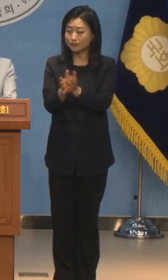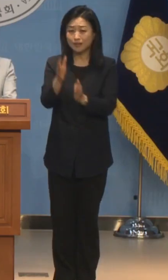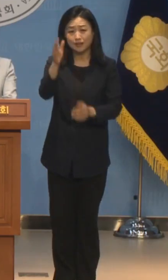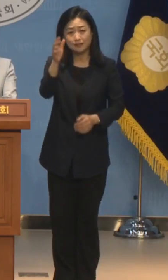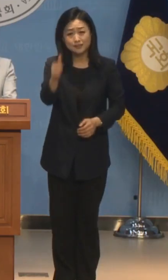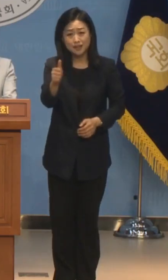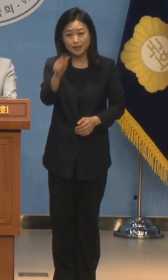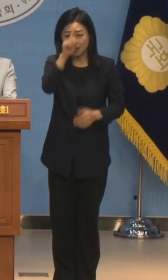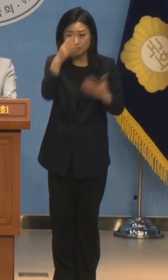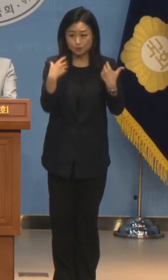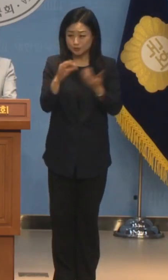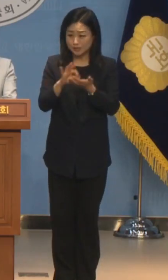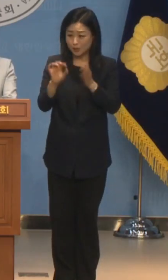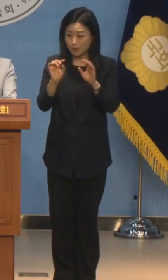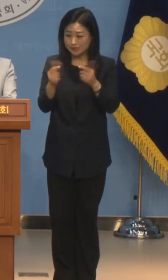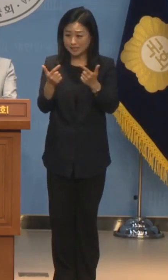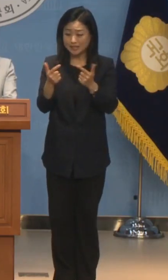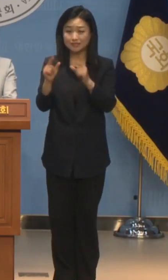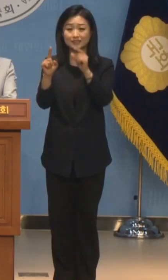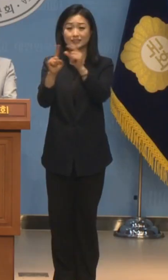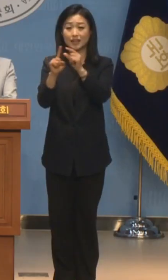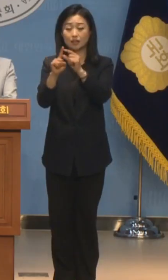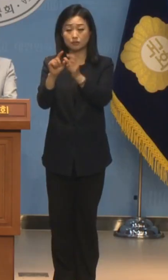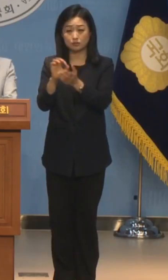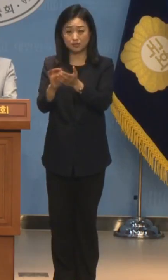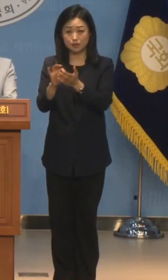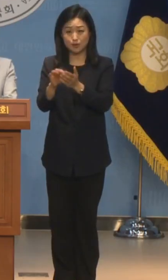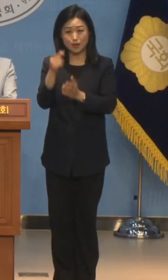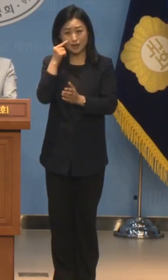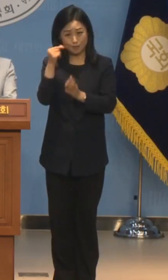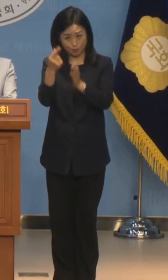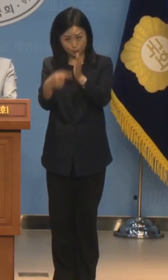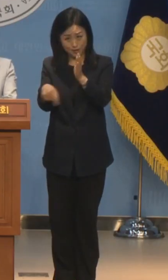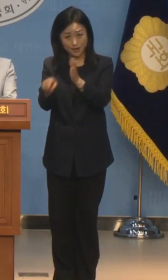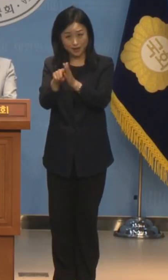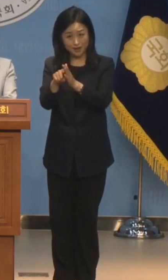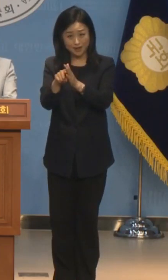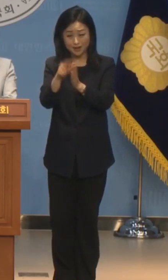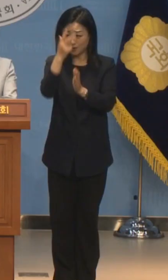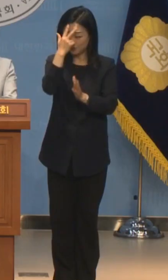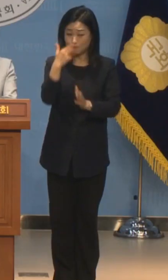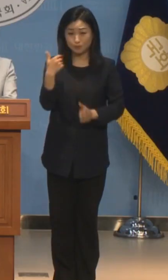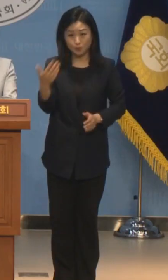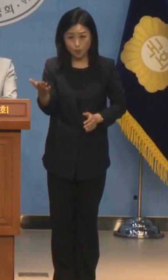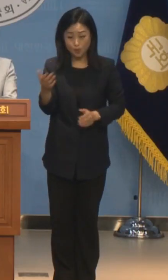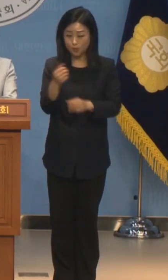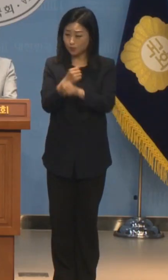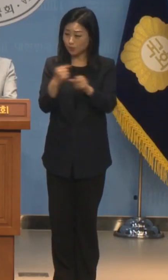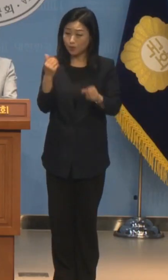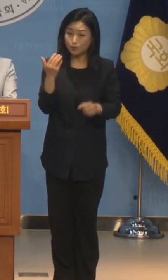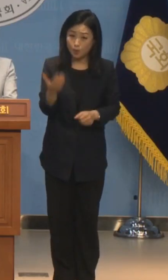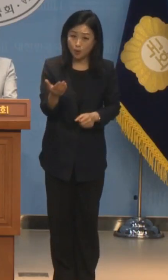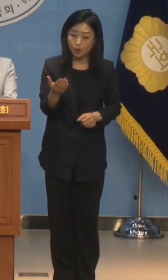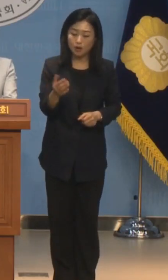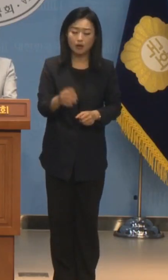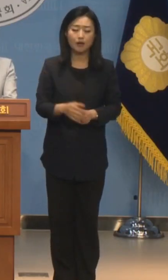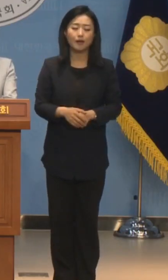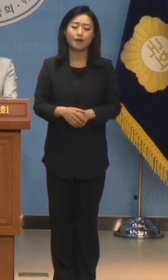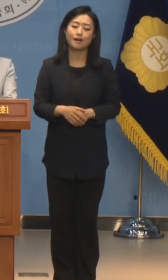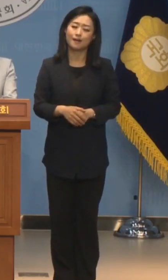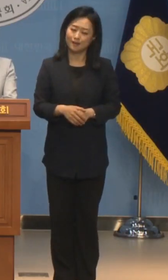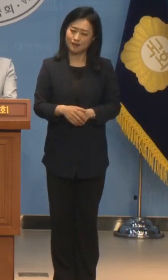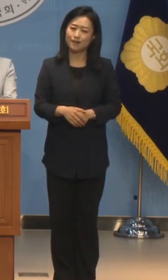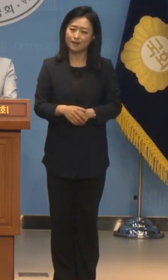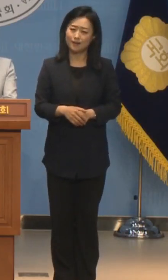정부도 쓰지 않는 용어를 활용해 일본에게 면제부를 준 것입니다 한동훈